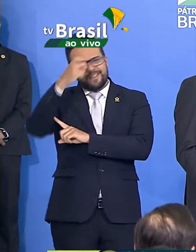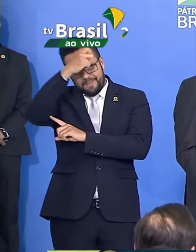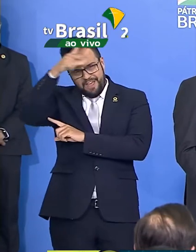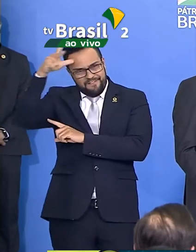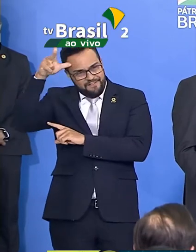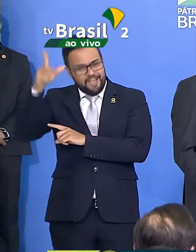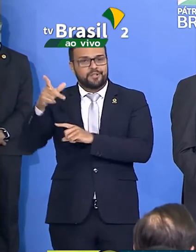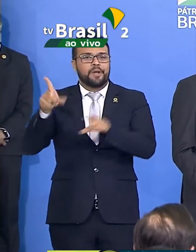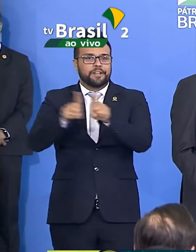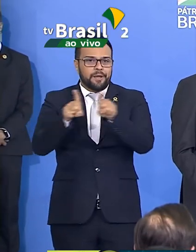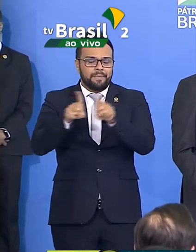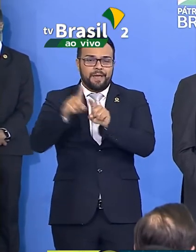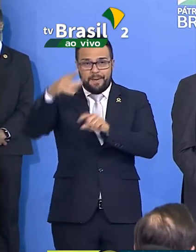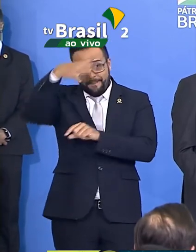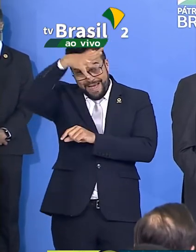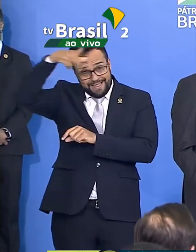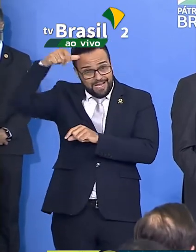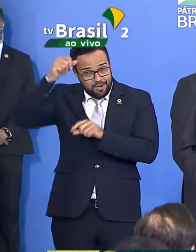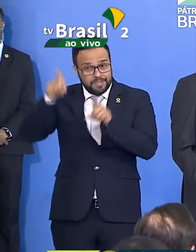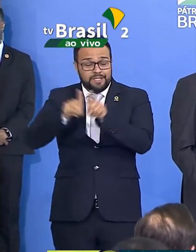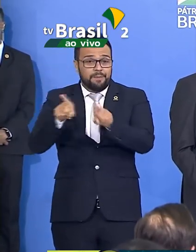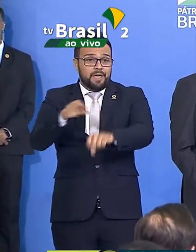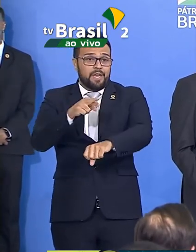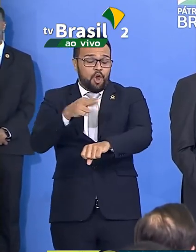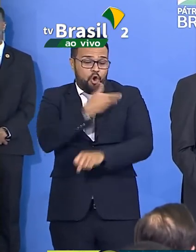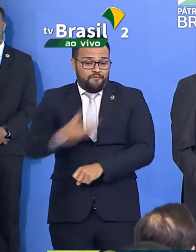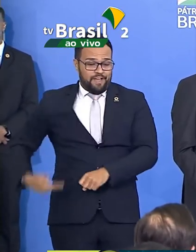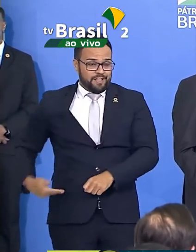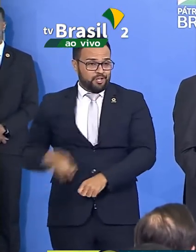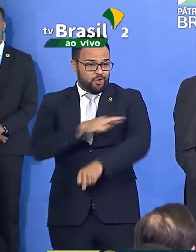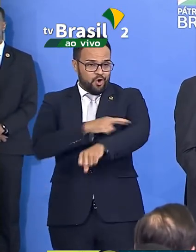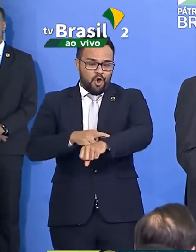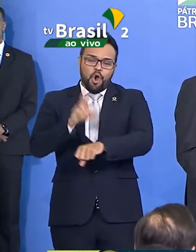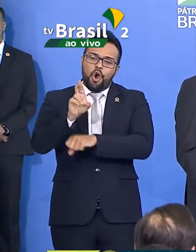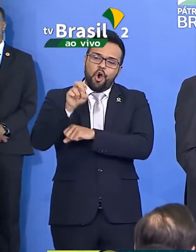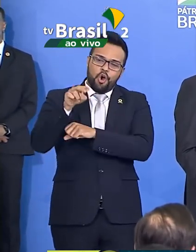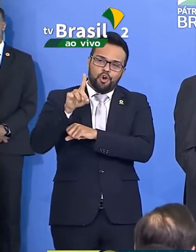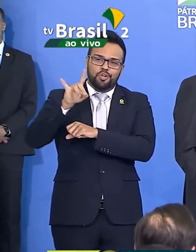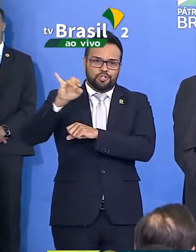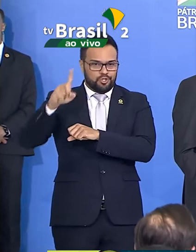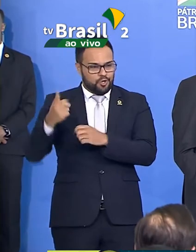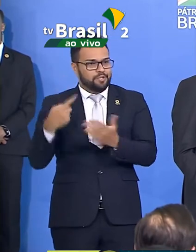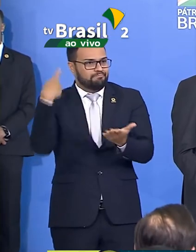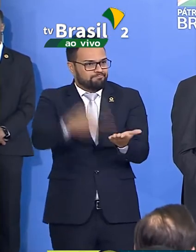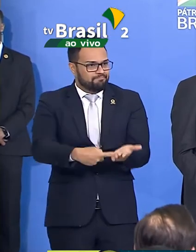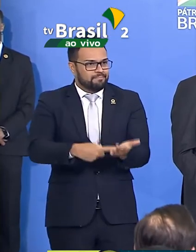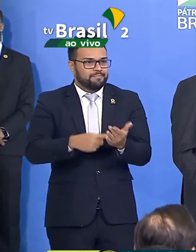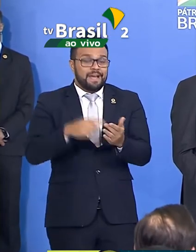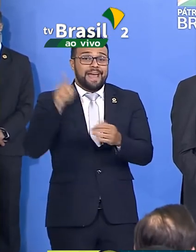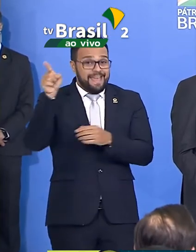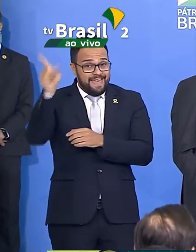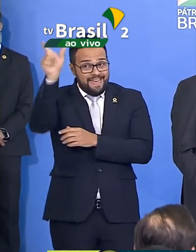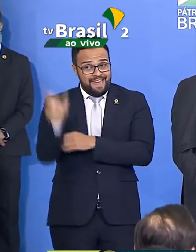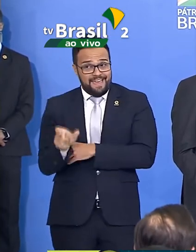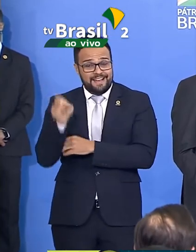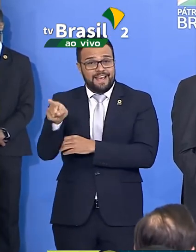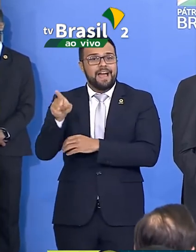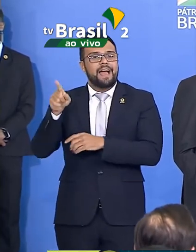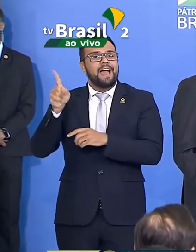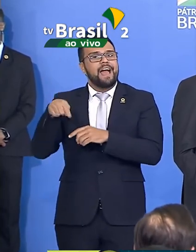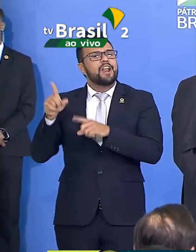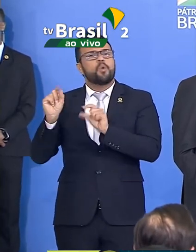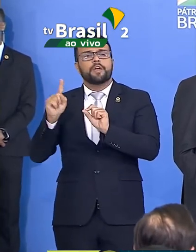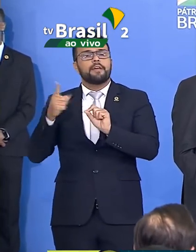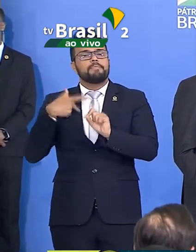governador de Rondônia, duas missões que ele cumpriu de forma admirável. E o Teixeirão, ele era